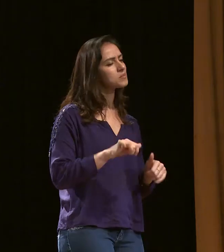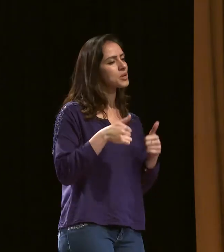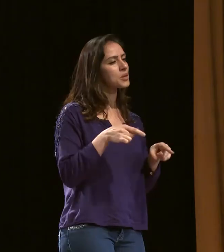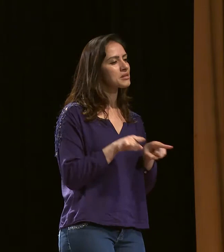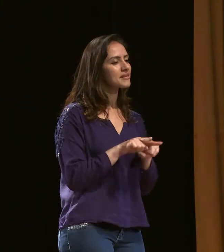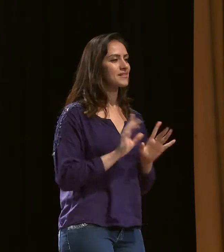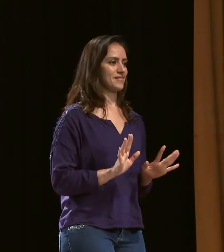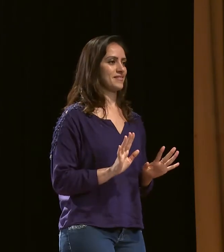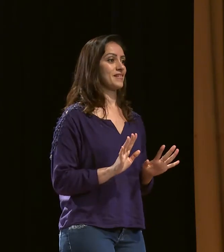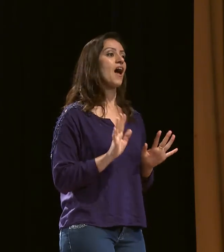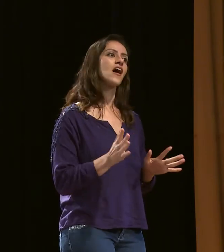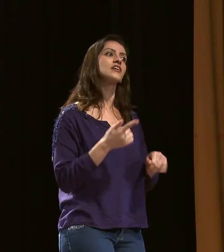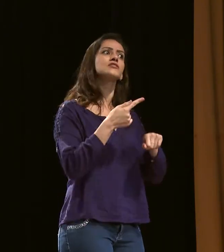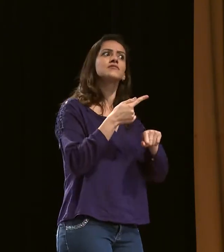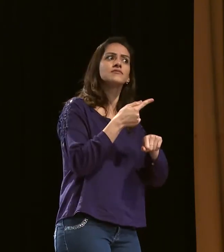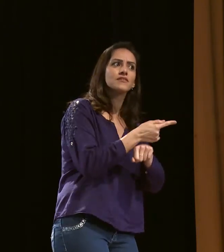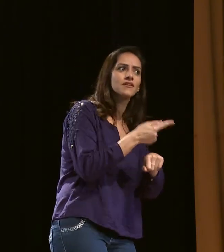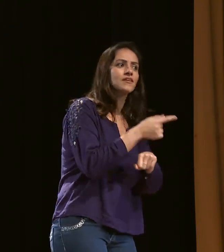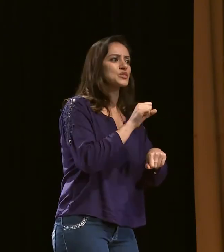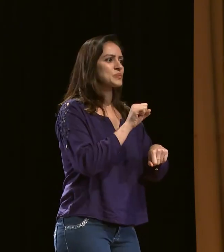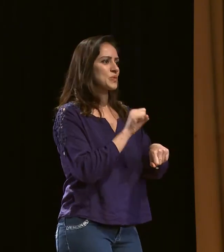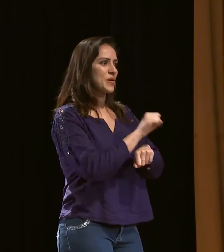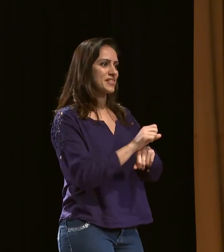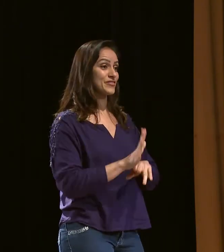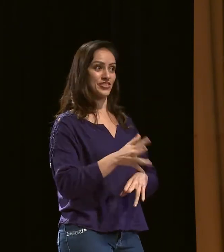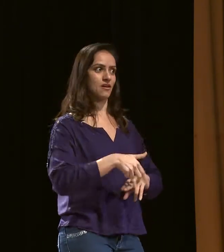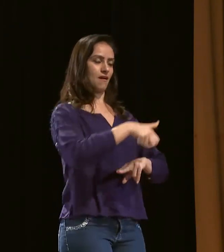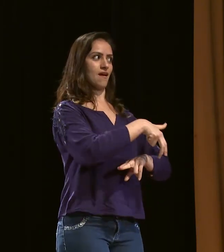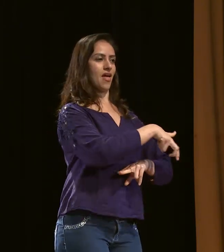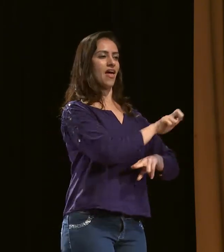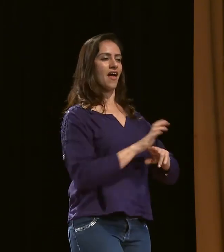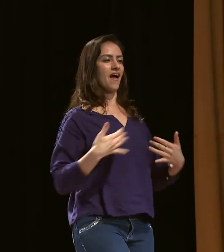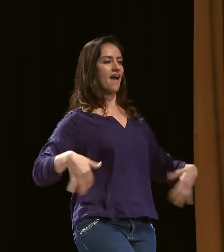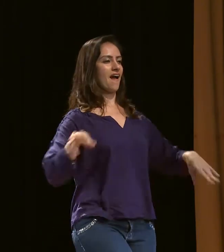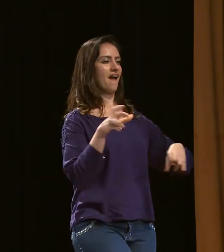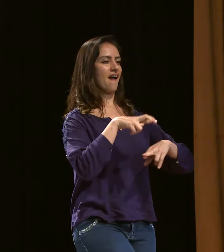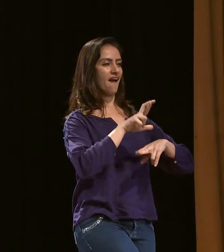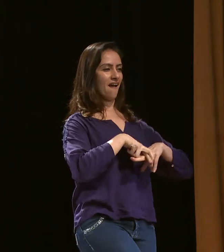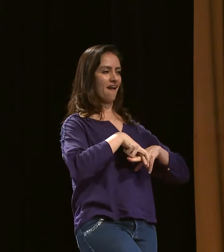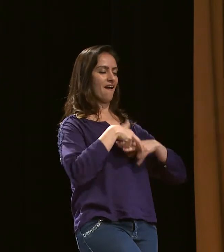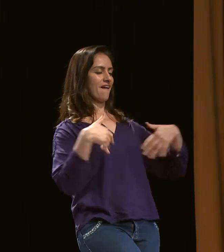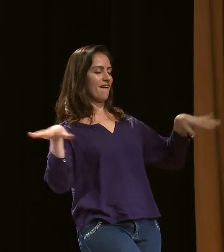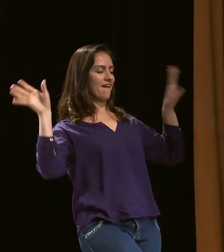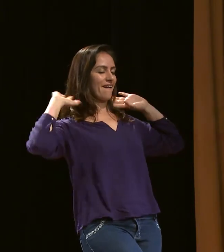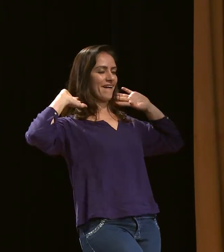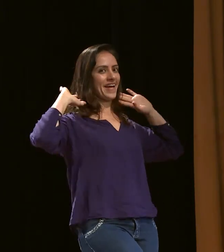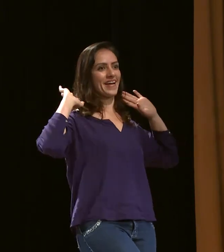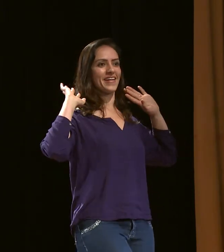sim, mas era um pouco melhor também. E do sétimo, no oitavo período, eu já tinha já nessa terceira cadeira uma